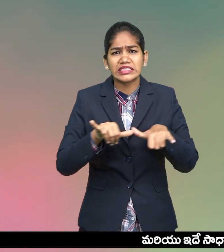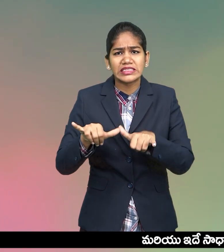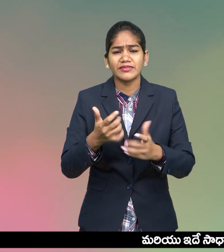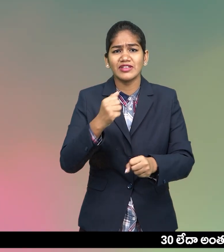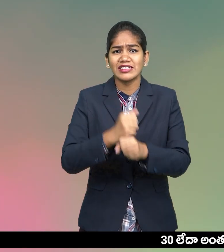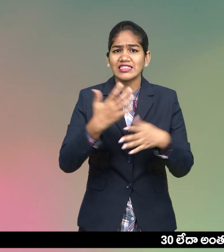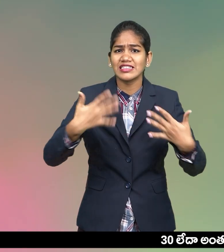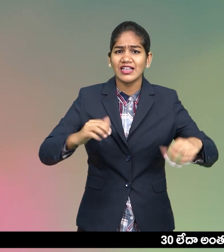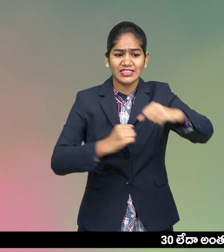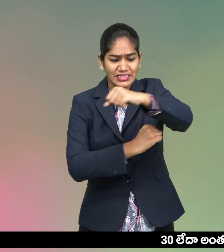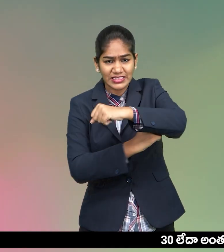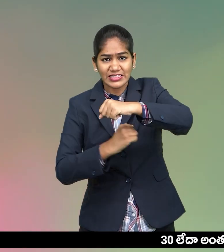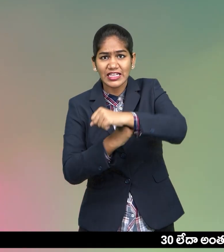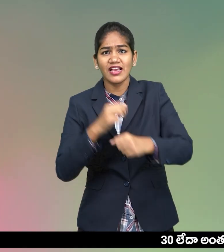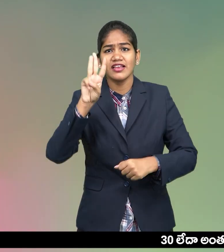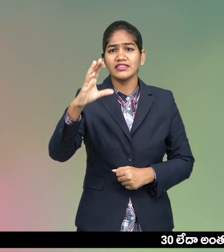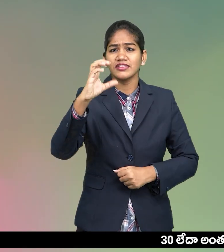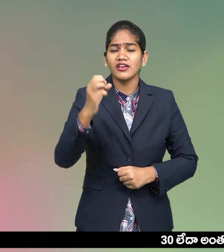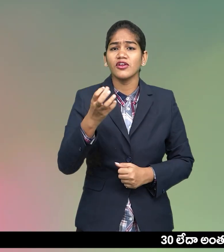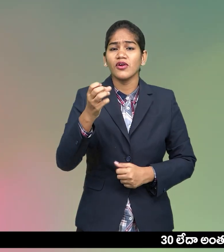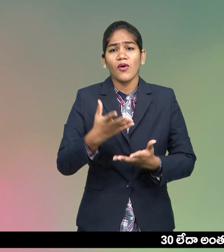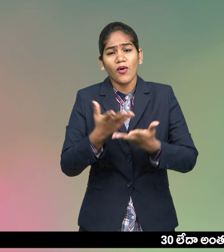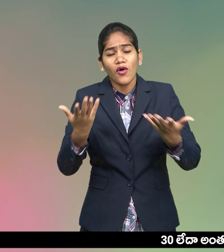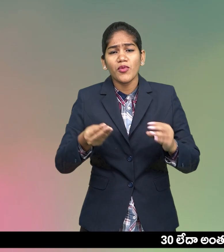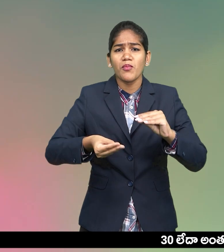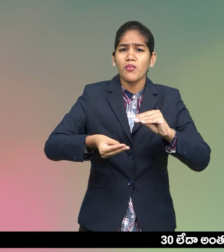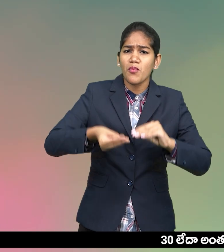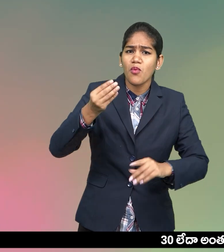అనుసరిస్తుంది. 30 లేదా అంతకంటే ఎక్కువ సంవత్సరాలు